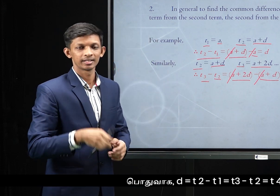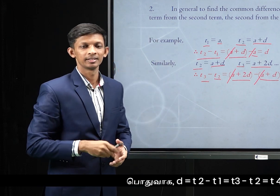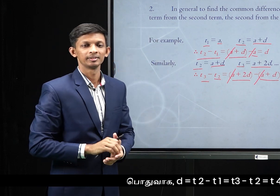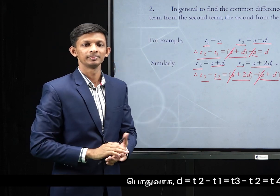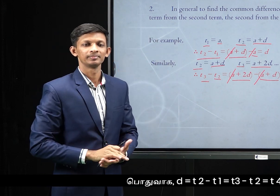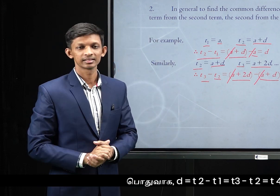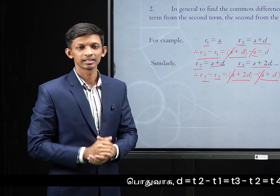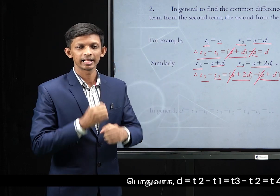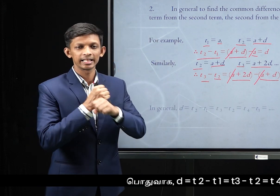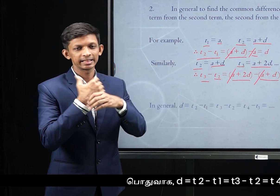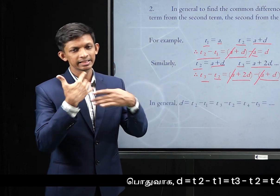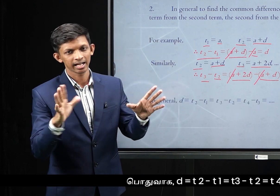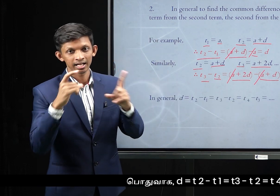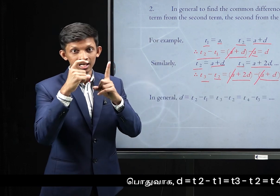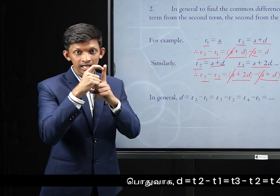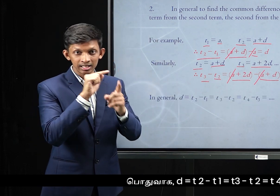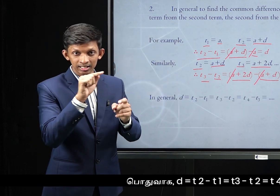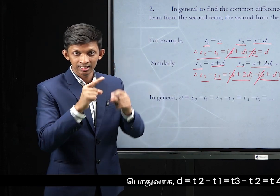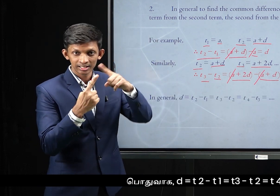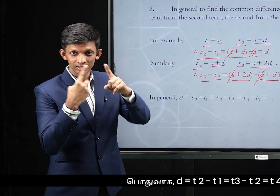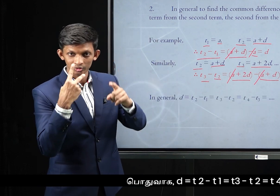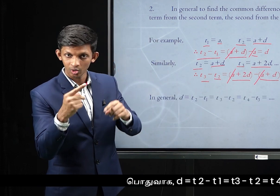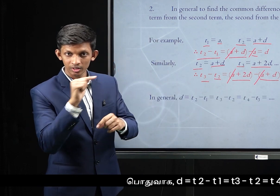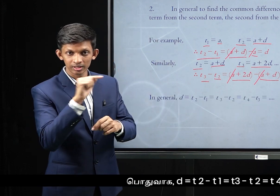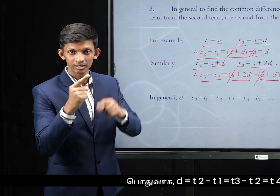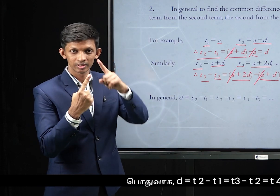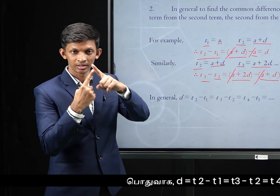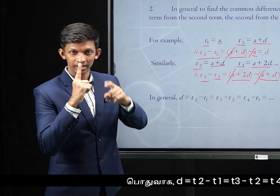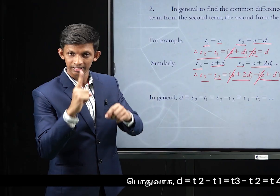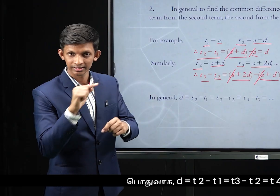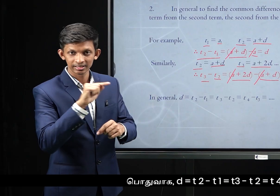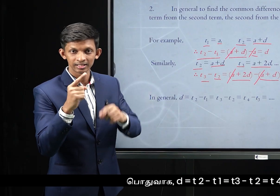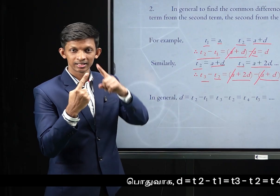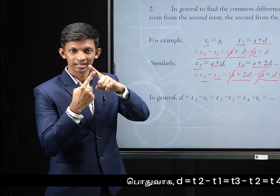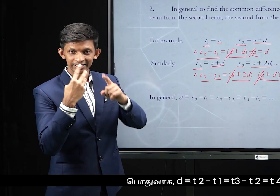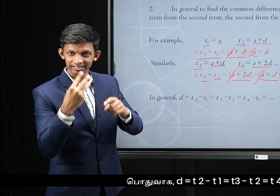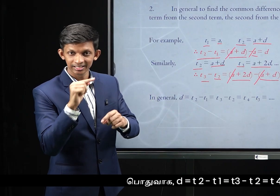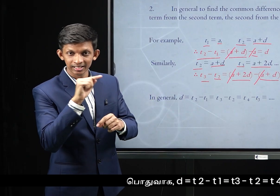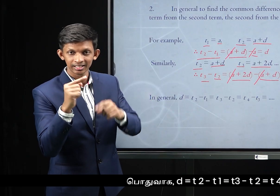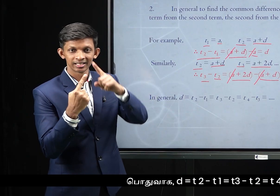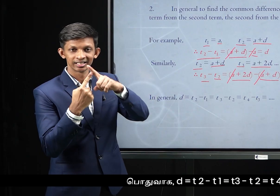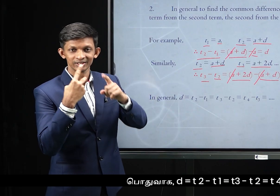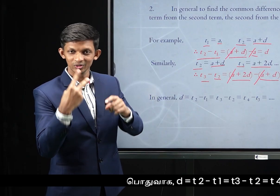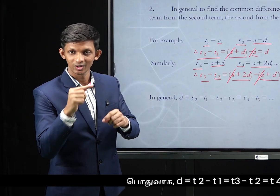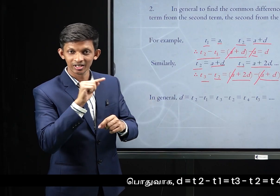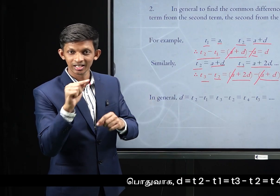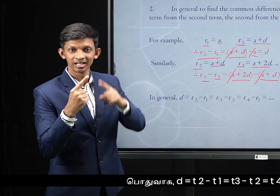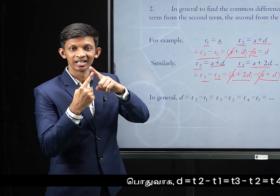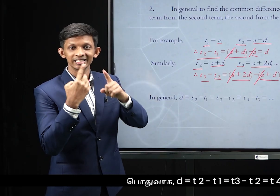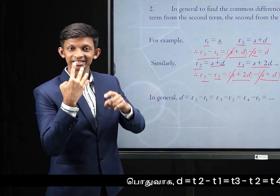இலக்கு 1 ஈடு டி இலக்கு 3 கழித்தல் டி கீழ் இலக்கு 2 ஈடு டி